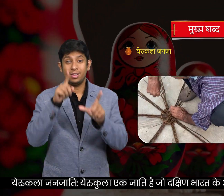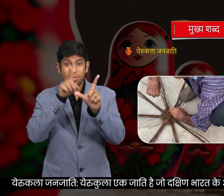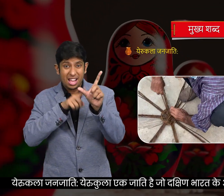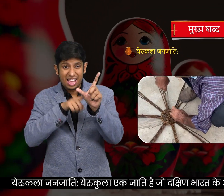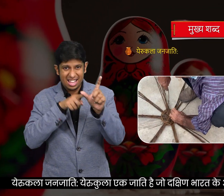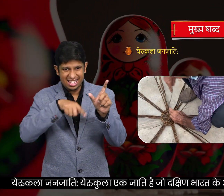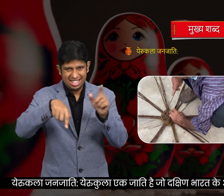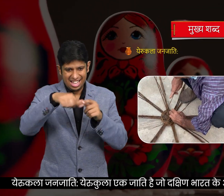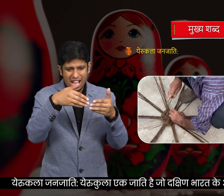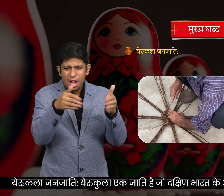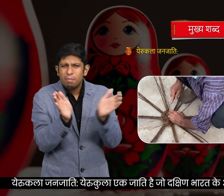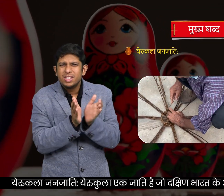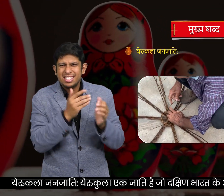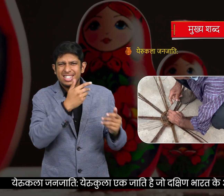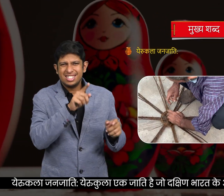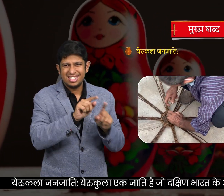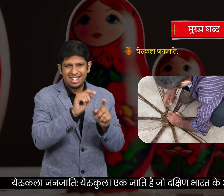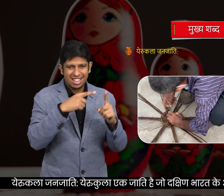येरुकुला जनजाति।